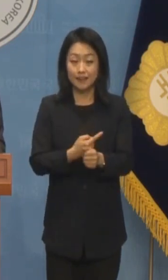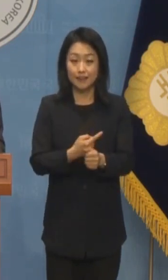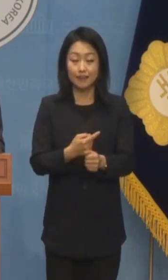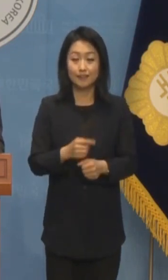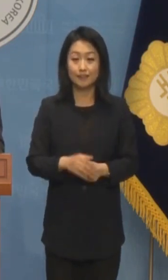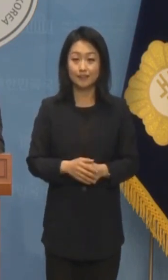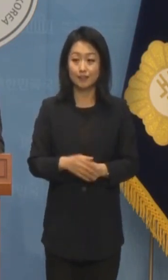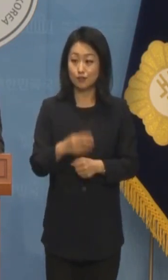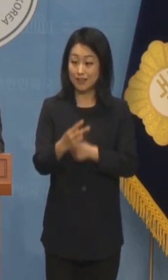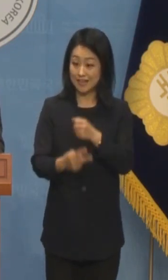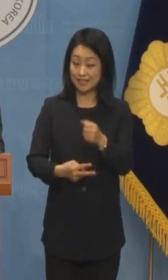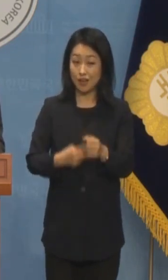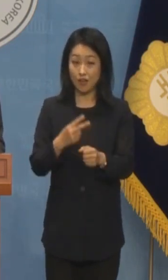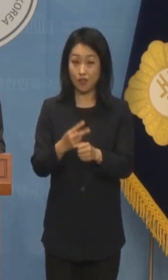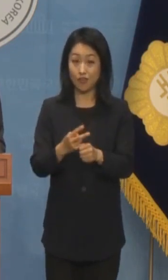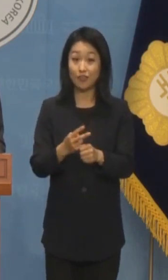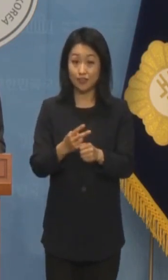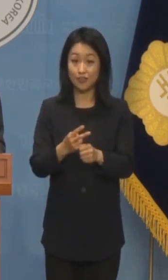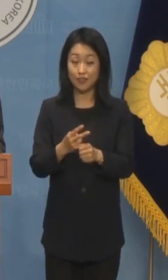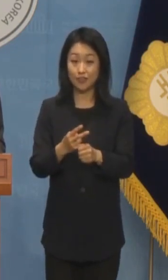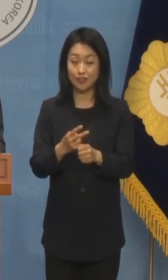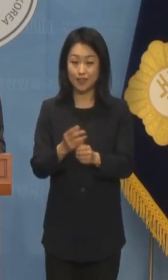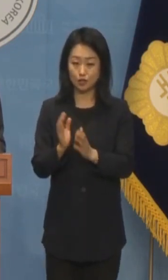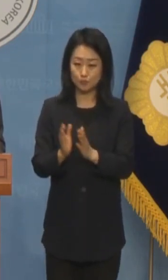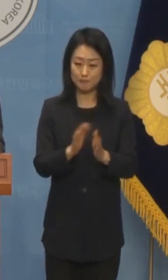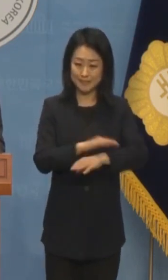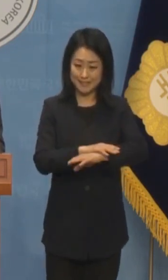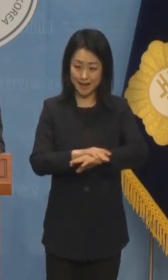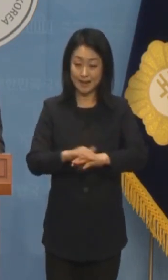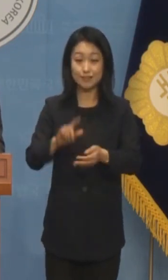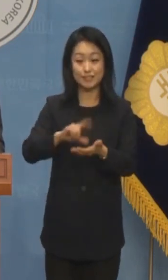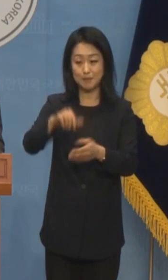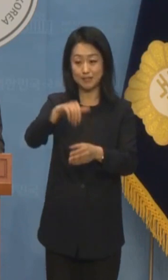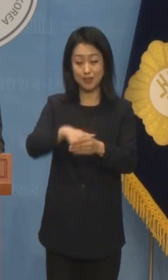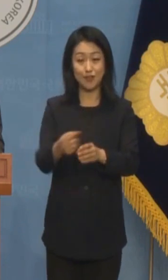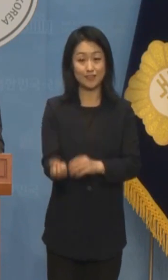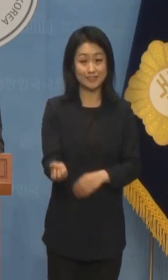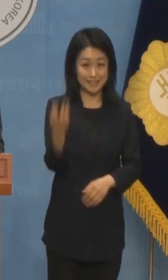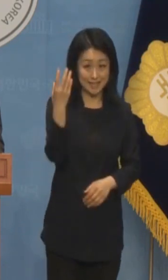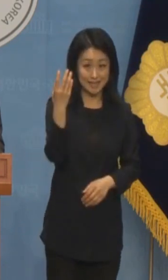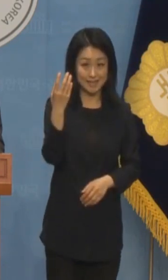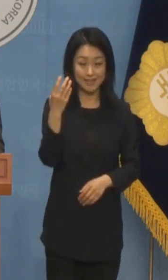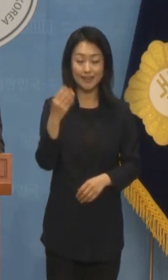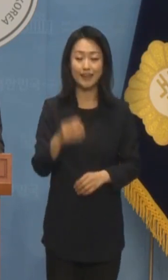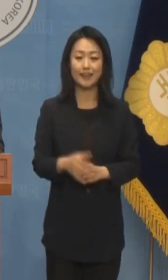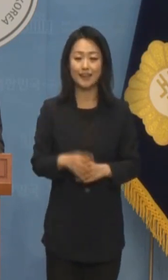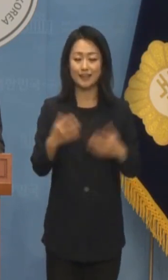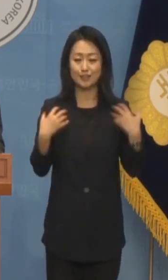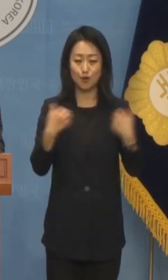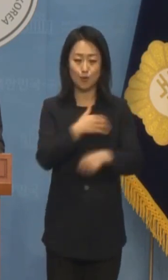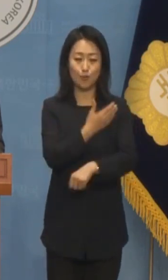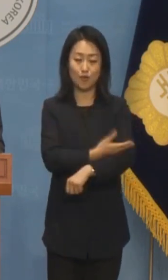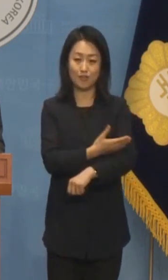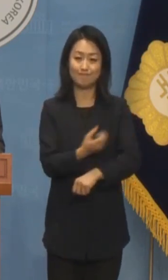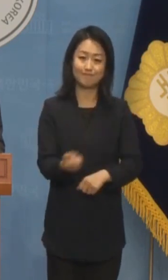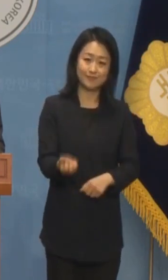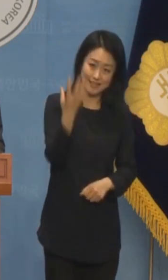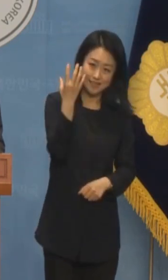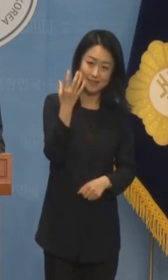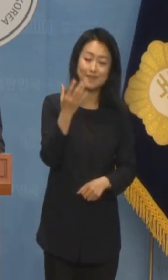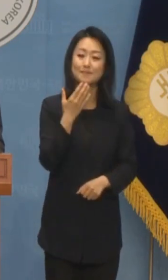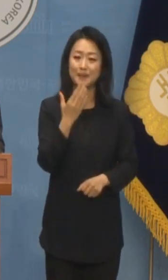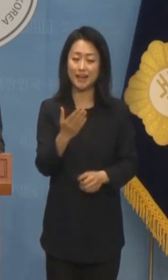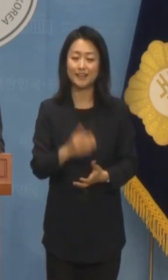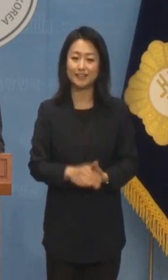2년을 준비한 든든한 청년 자산으로 지방선거 승리 그리고 정권 재창출까지 이루어낼 수